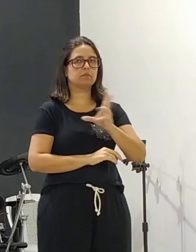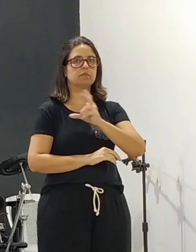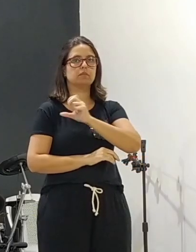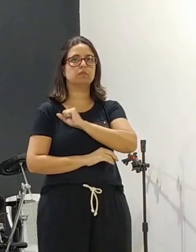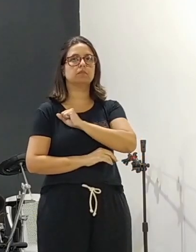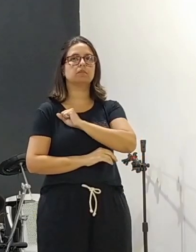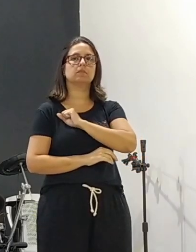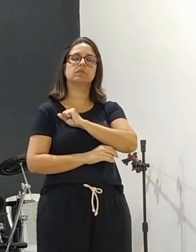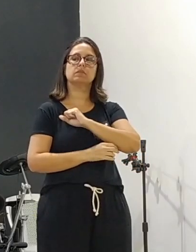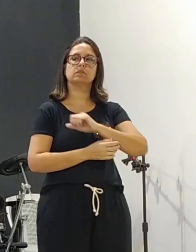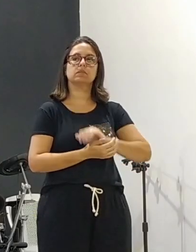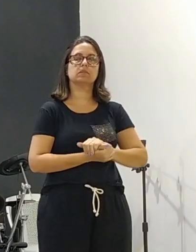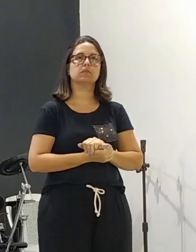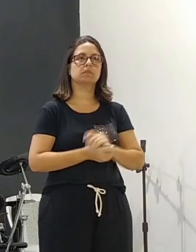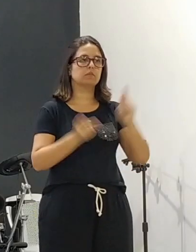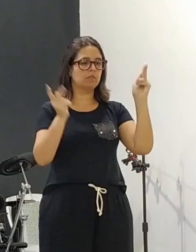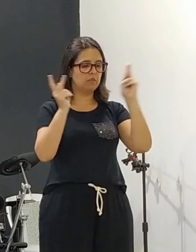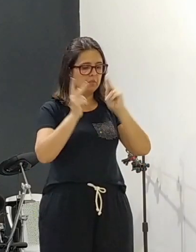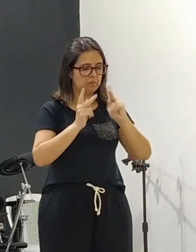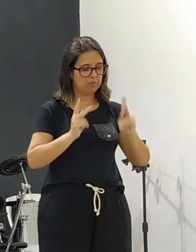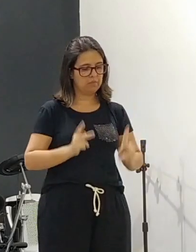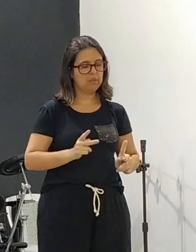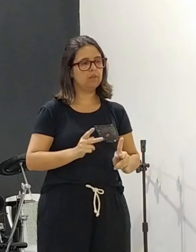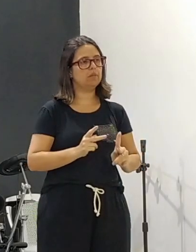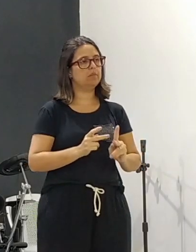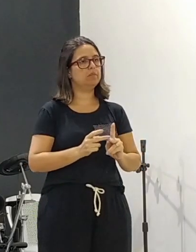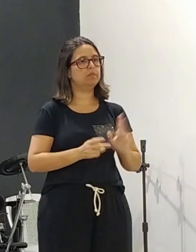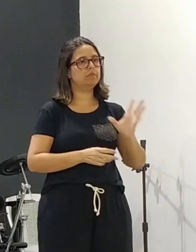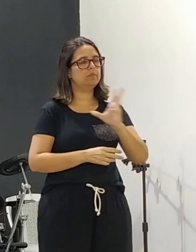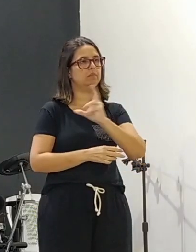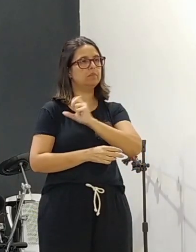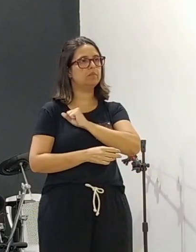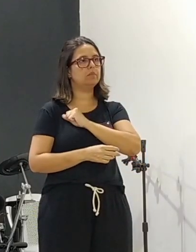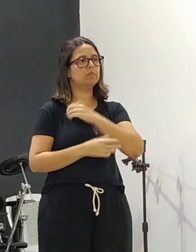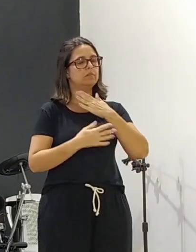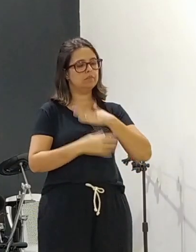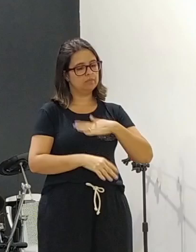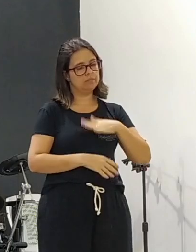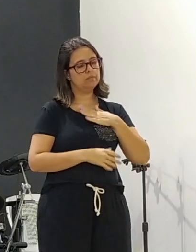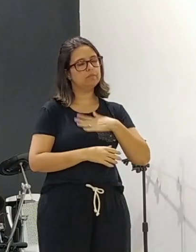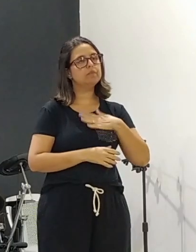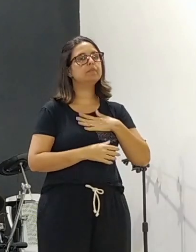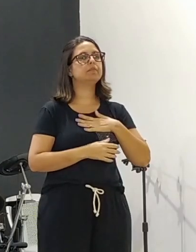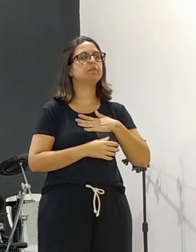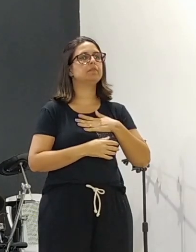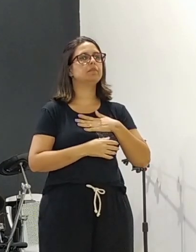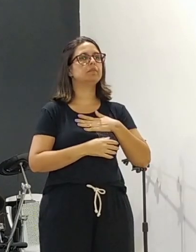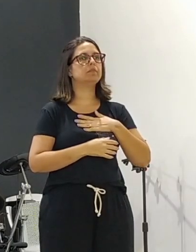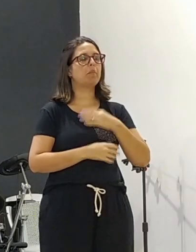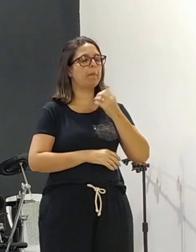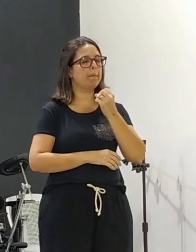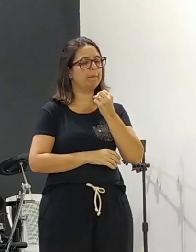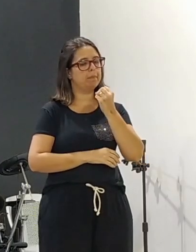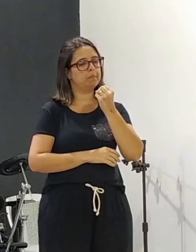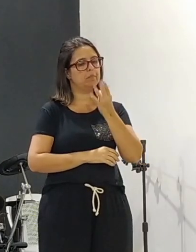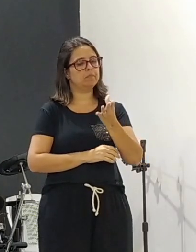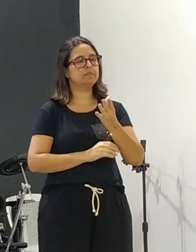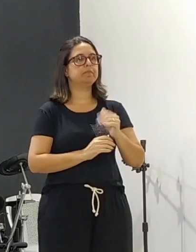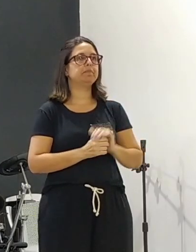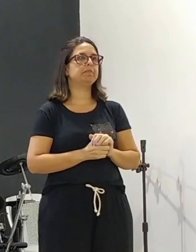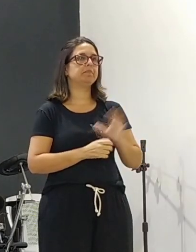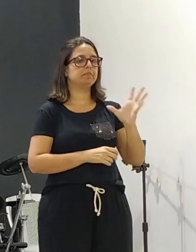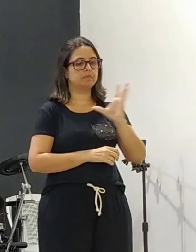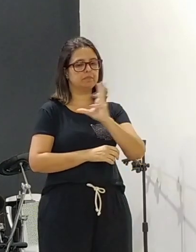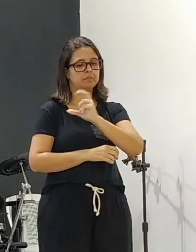exultando, a paz é o amor em repouso, a longanimidade é